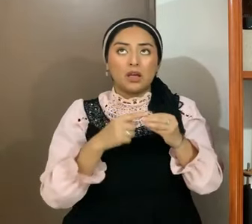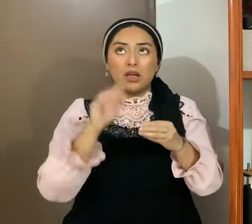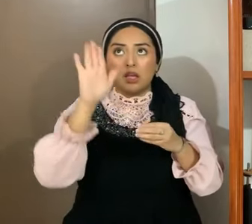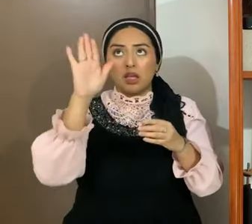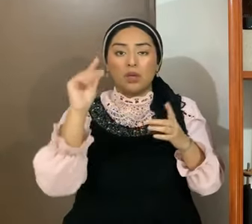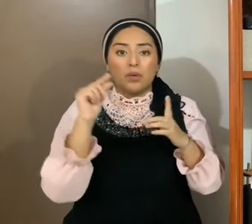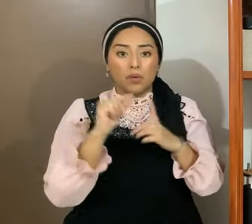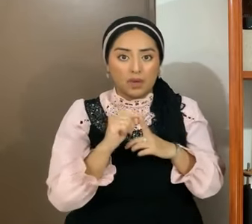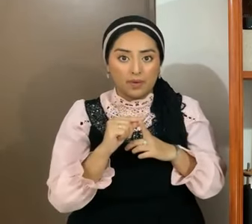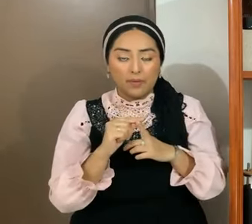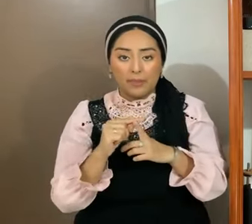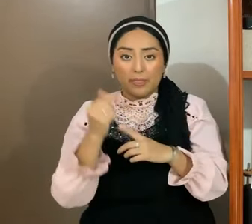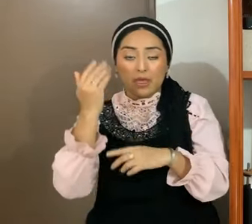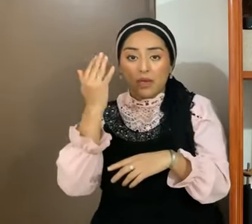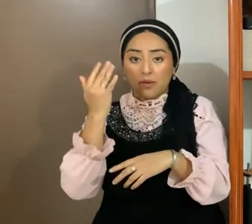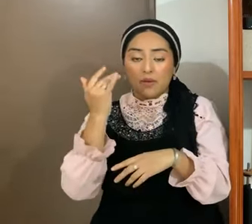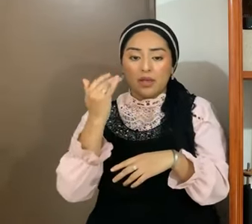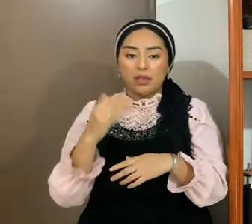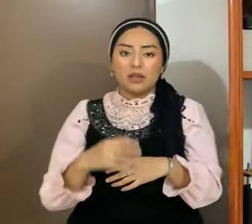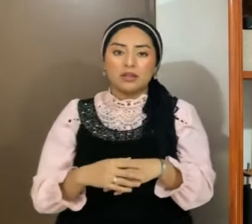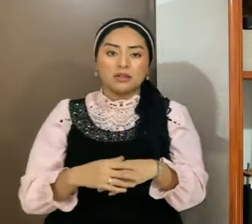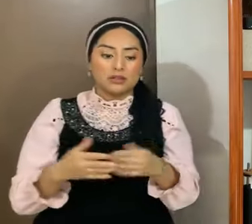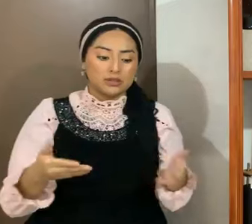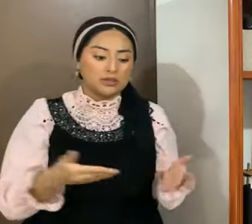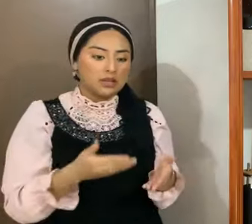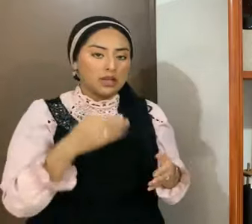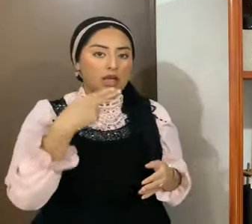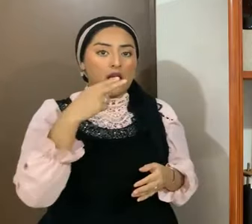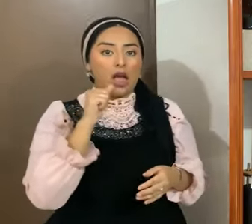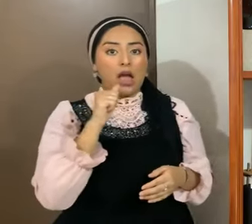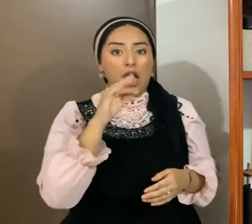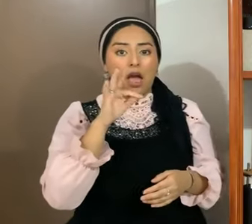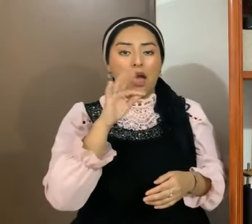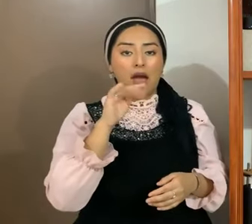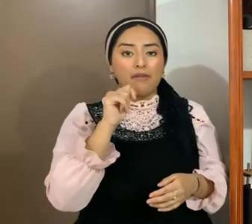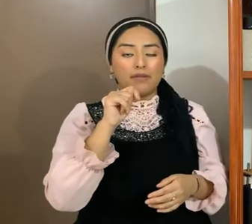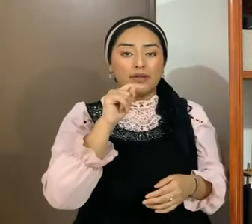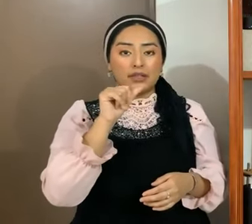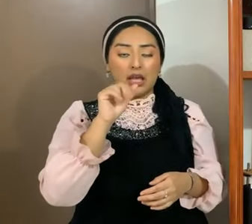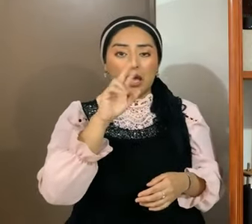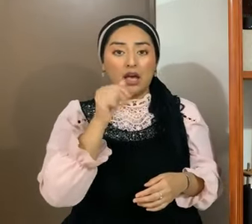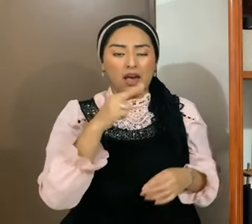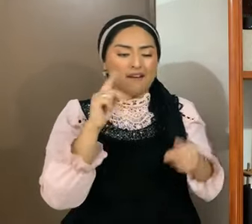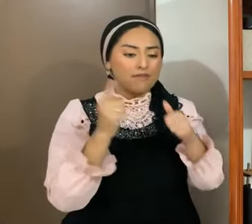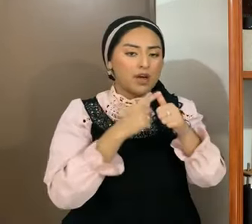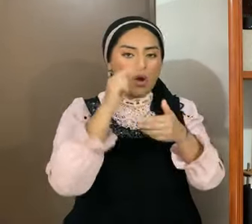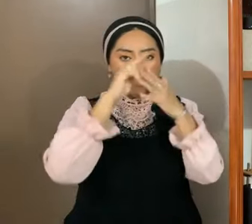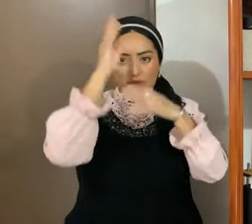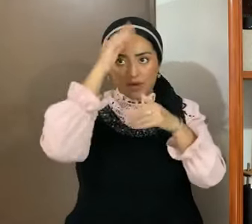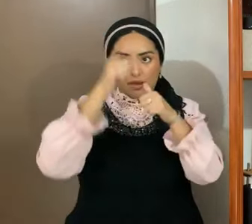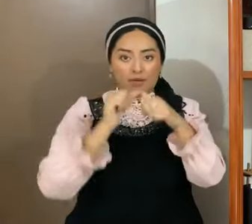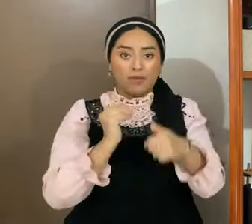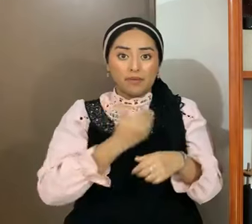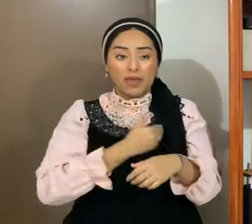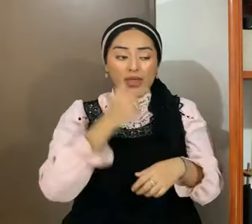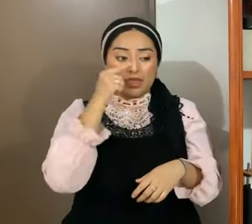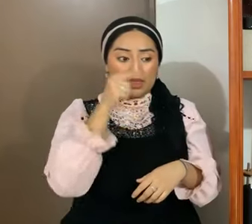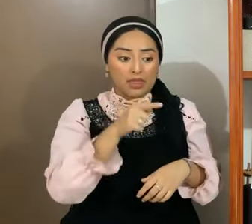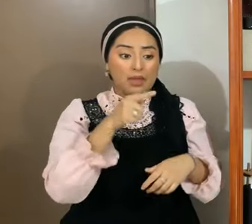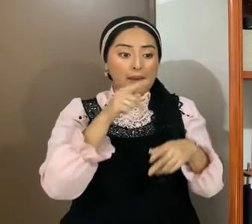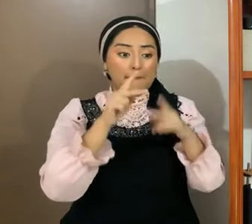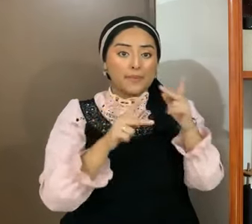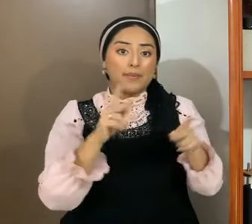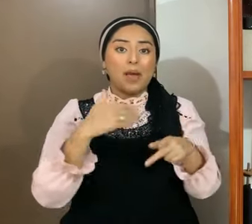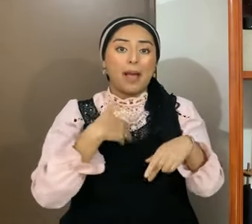palabra. Por eso aquí, en la Haftará, lo primero que nos recuerda el Eterno es: este pueblo he